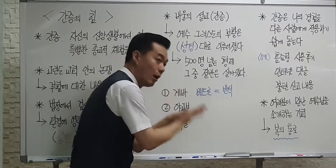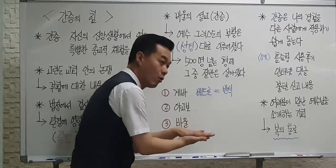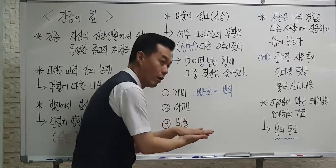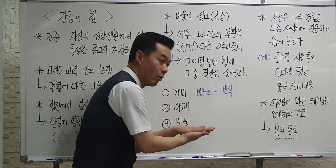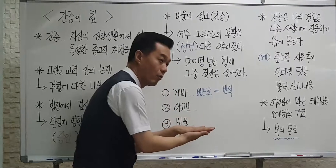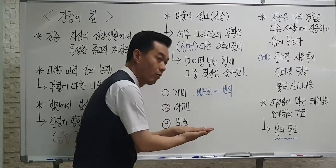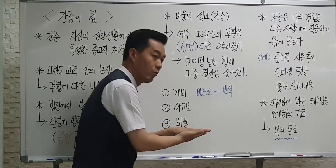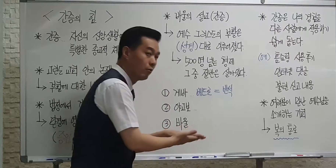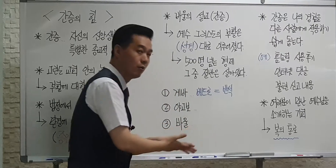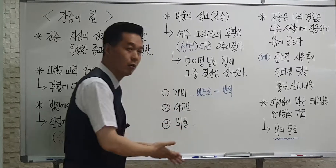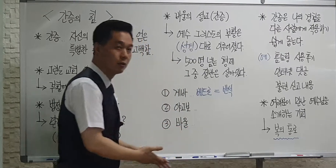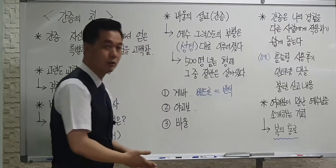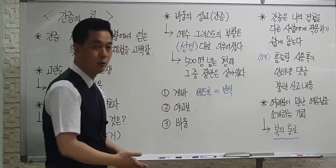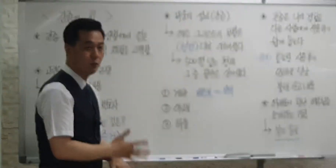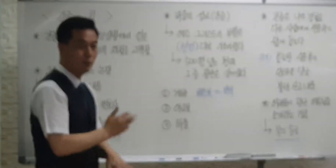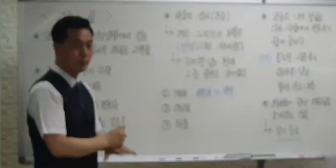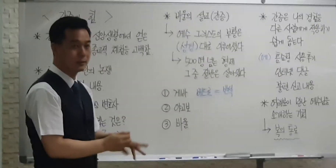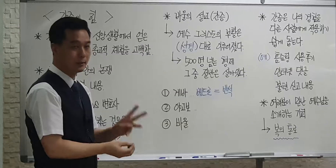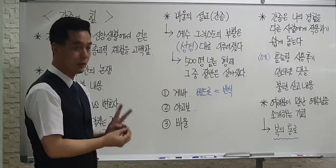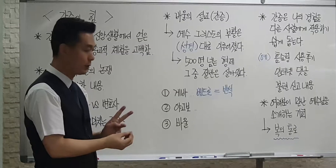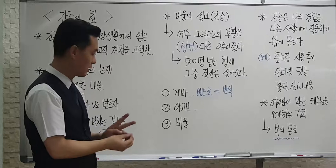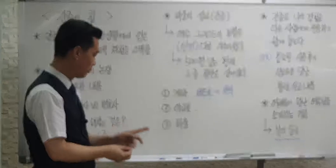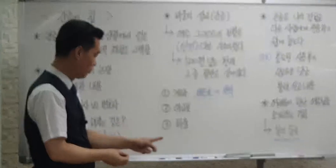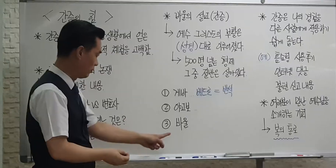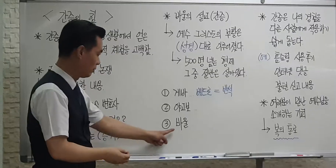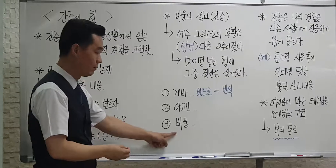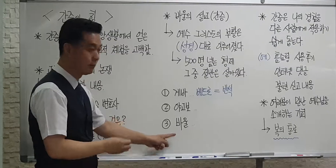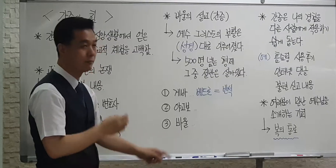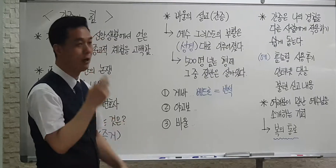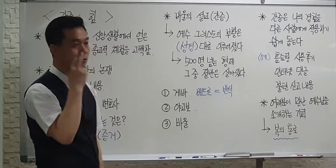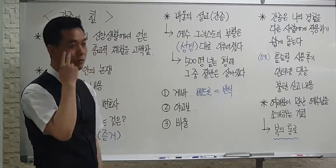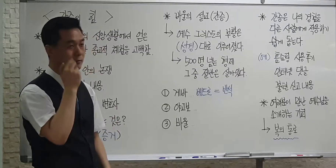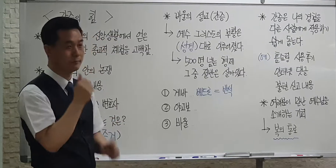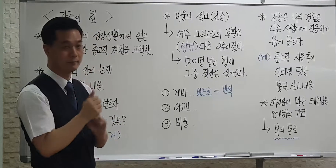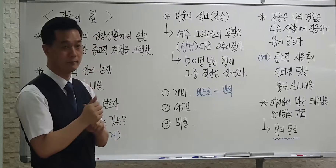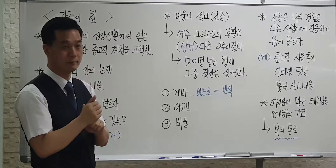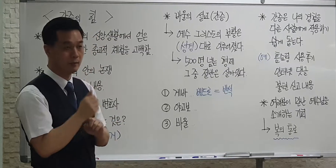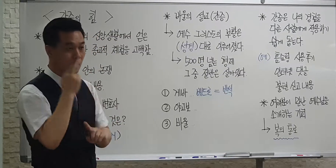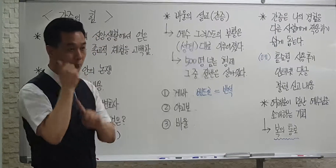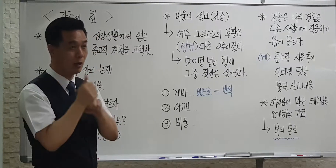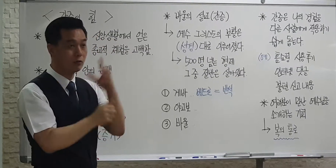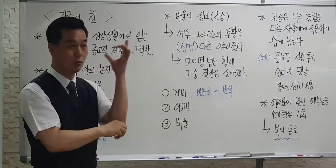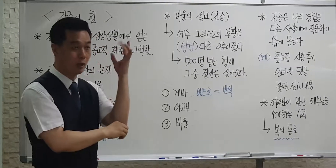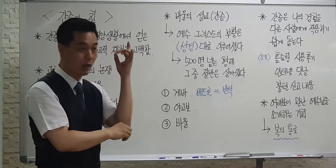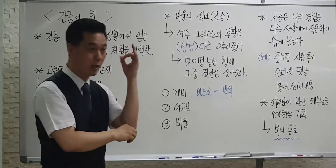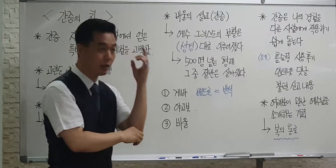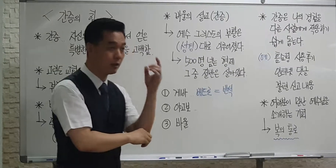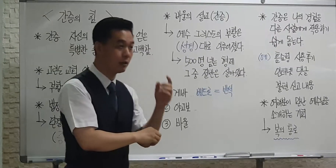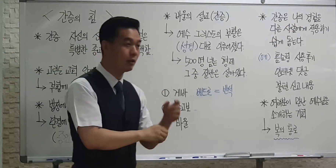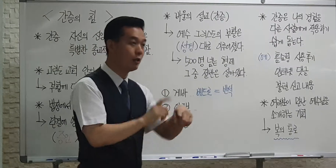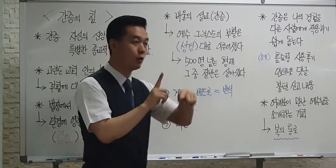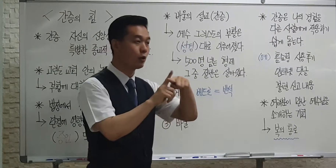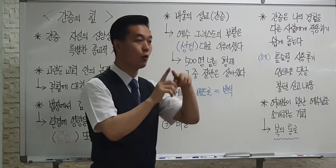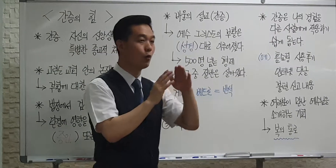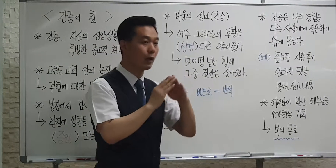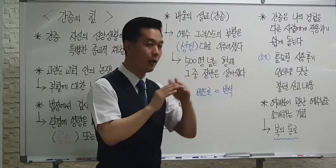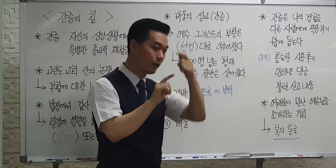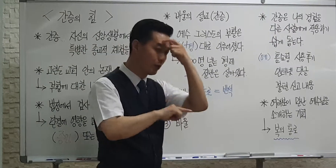거예요. 그리고 마지막 세 번째로 바울. 바울은 원래 교회